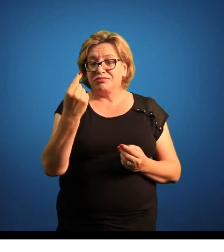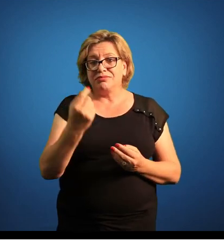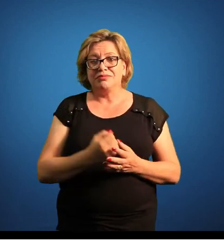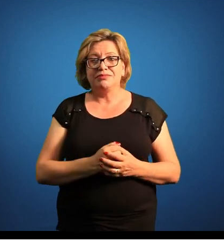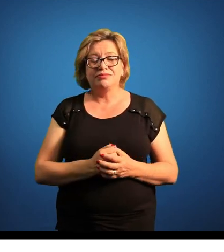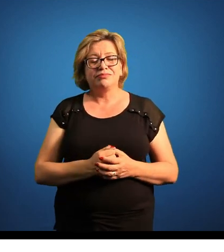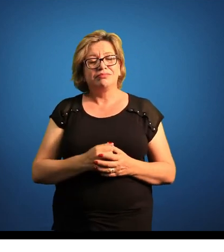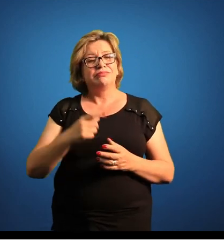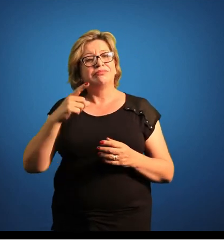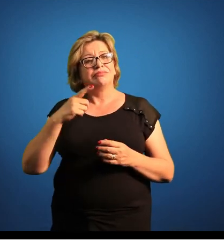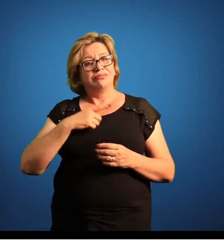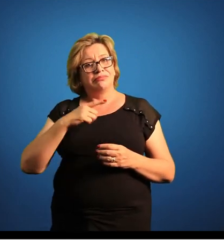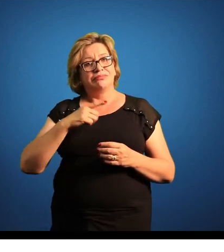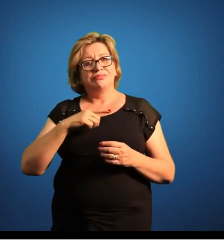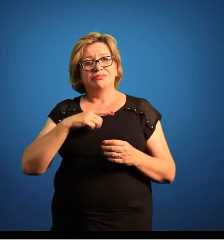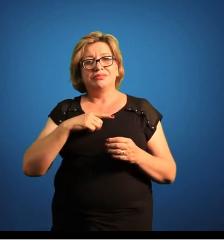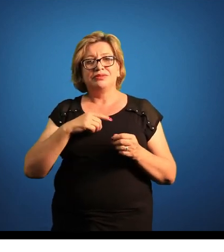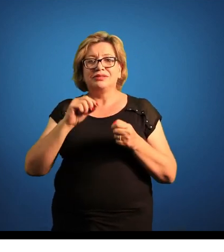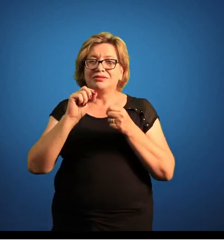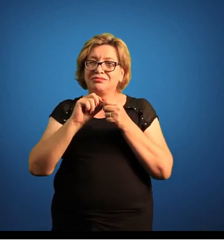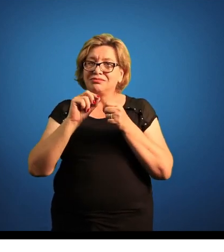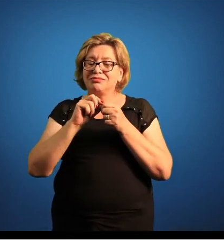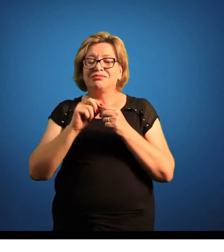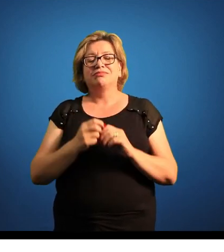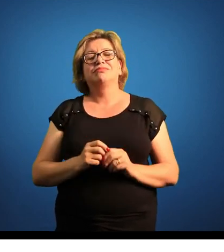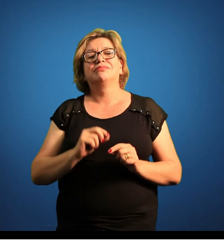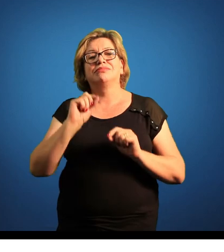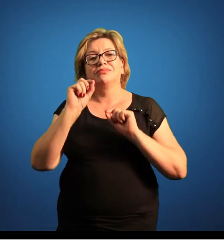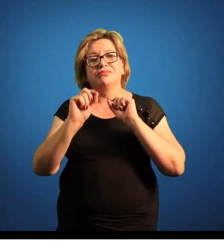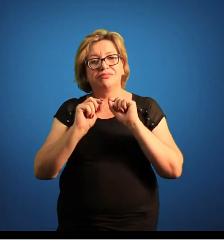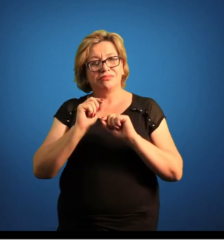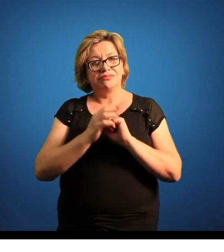aqui, obrigatoriamente, você vai ter que fazer